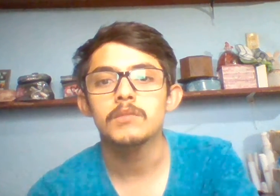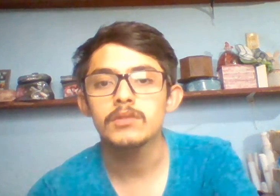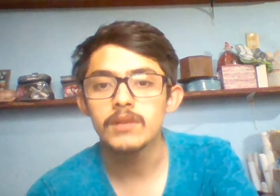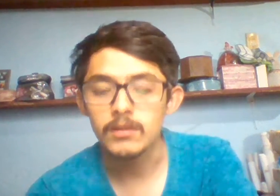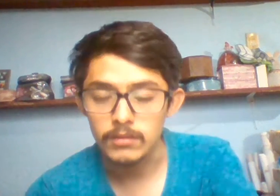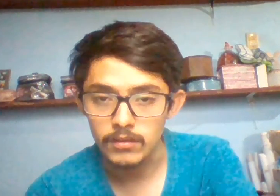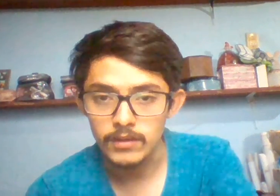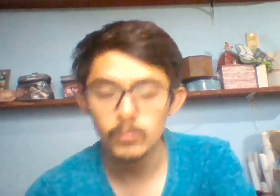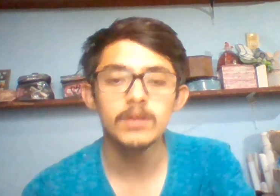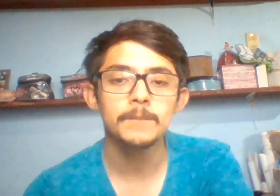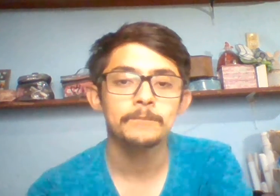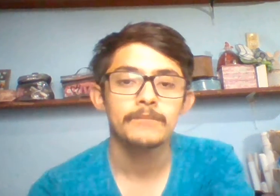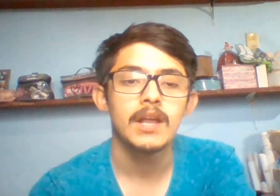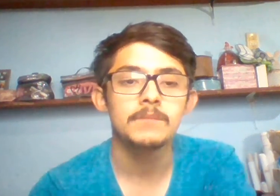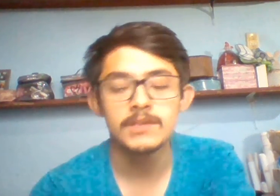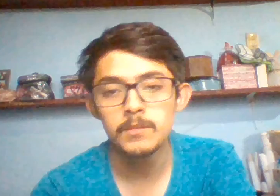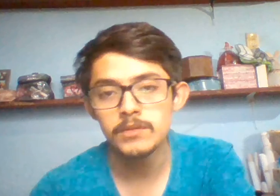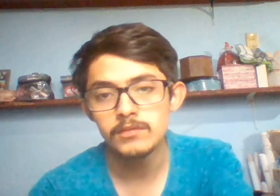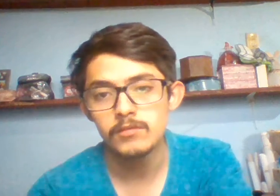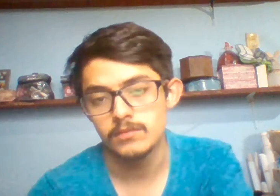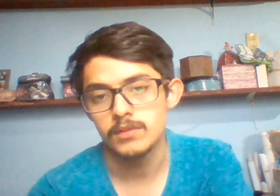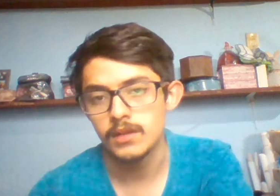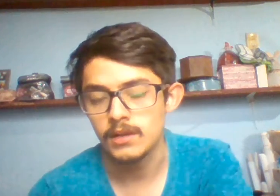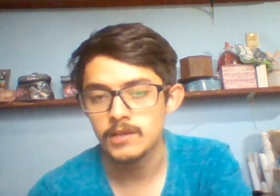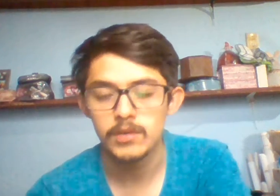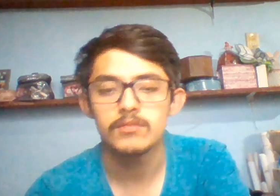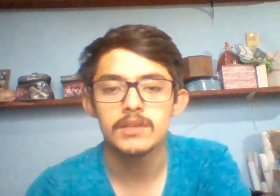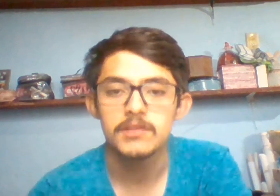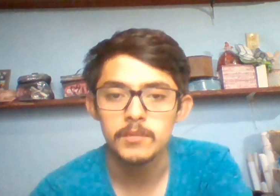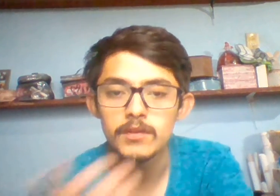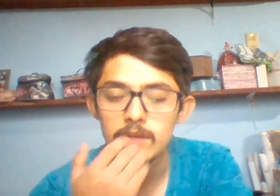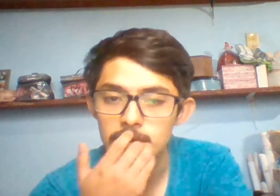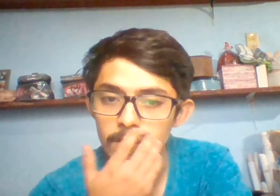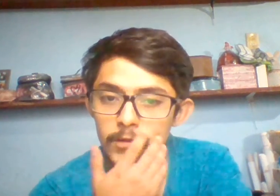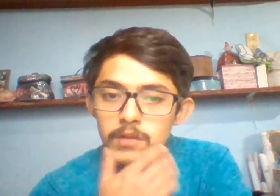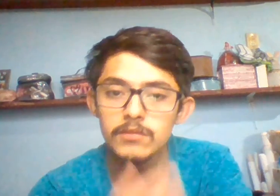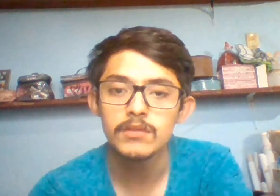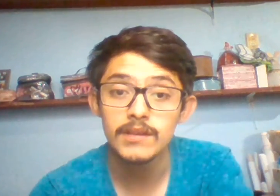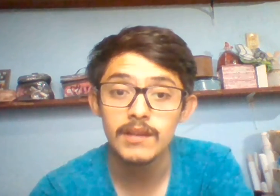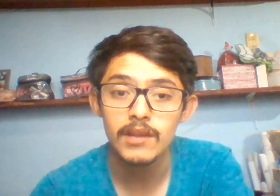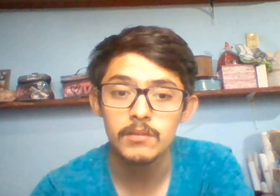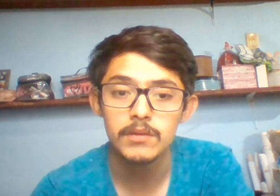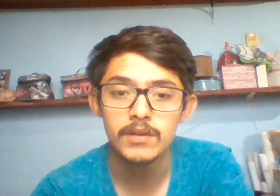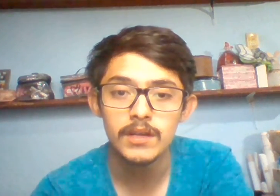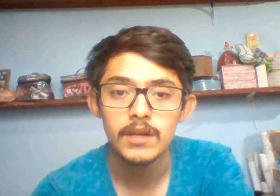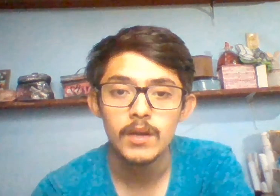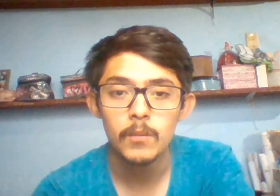motor reductores. Bueno, al principio, en las preguntas que siempre nos hace, nos preguntó qué es el AWG. Bueno,